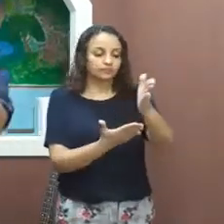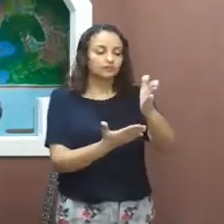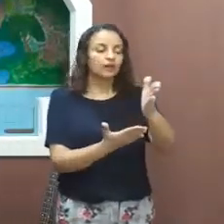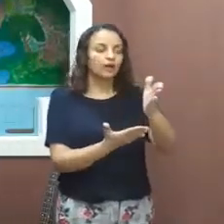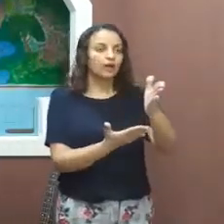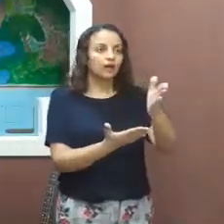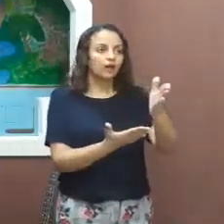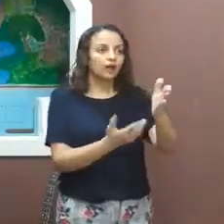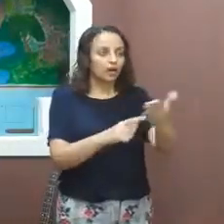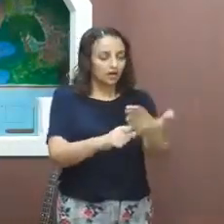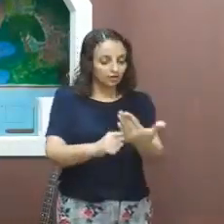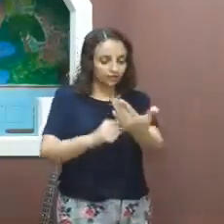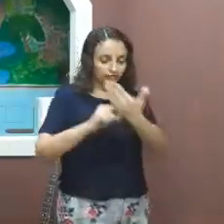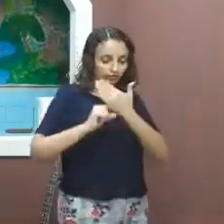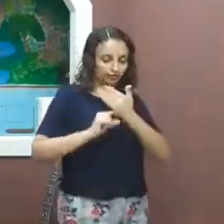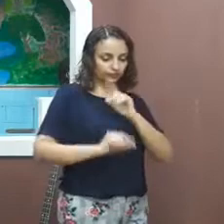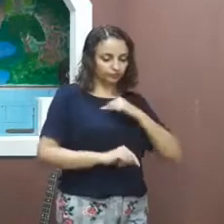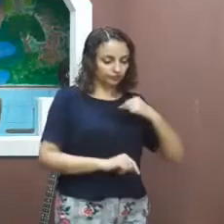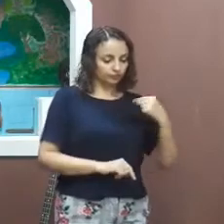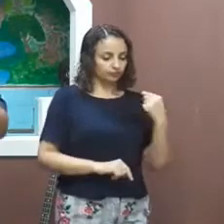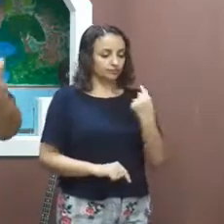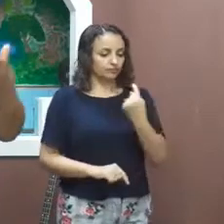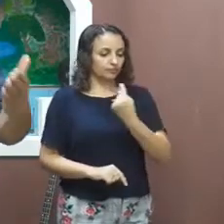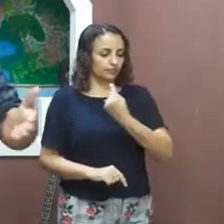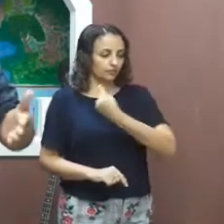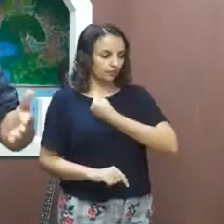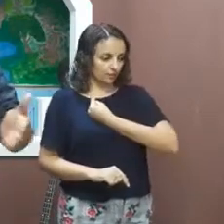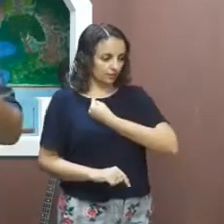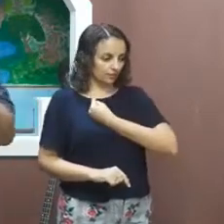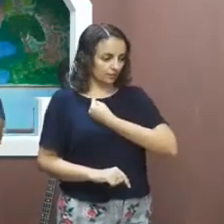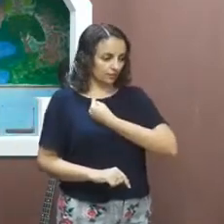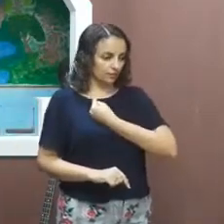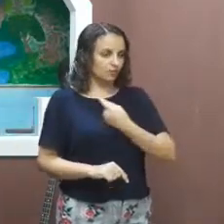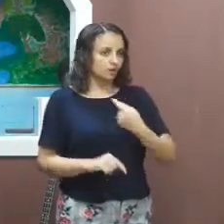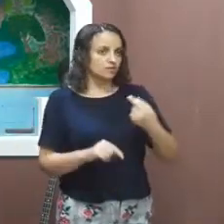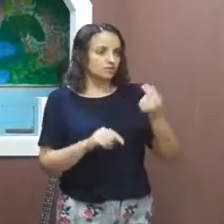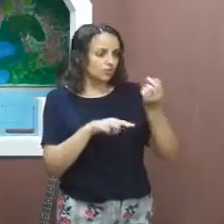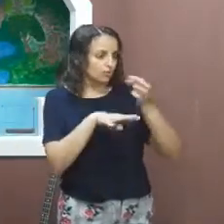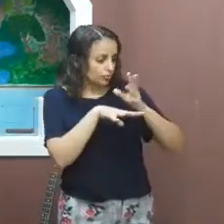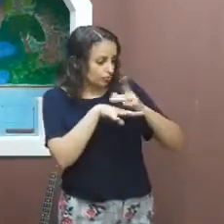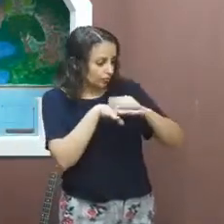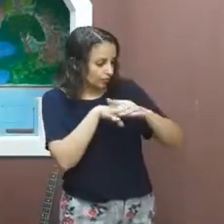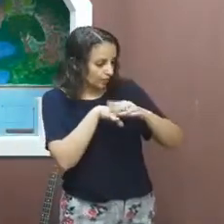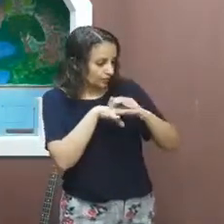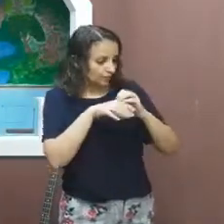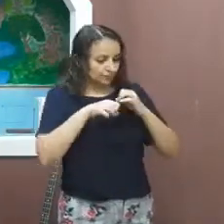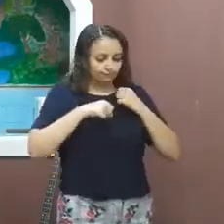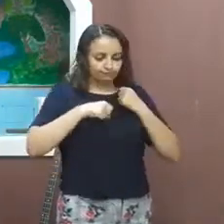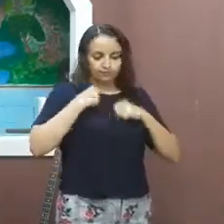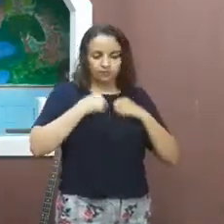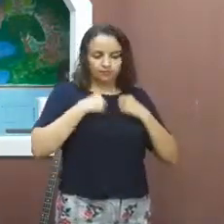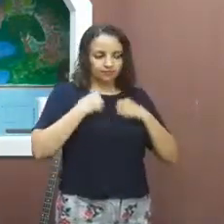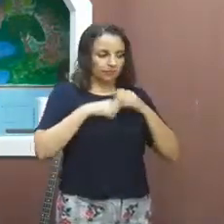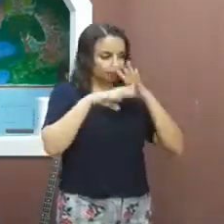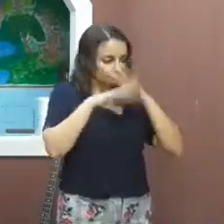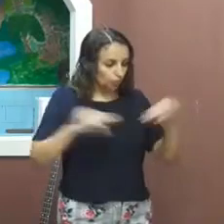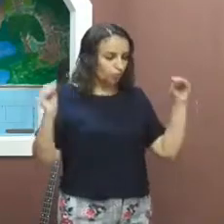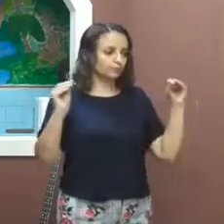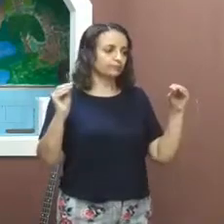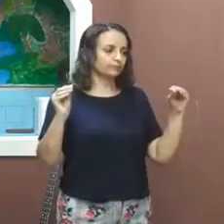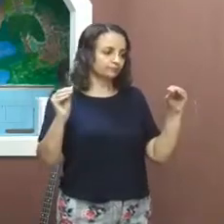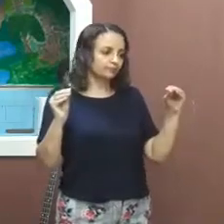nos livrar até de uma patologia chamada ansiedade. Estou falando pode, estou